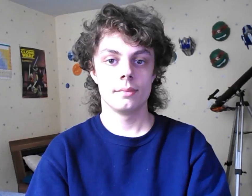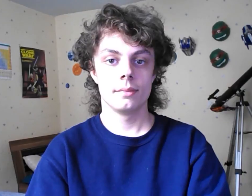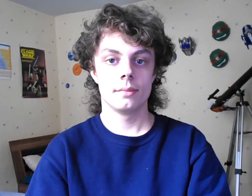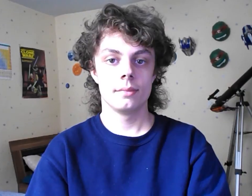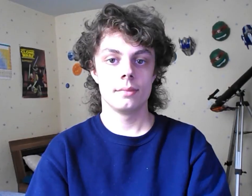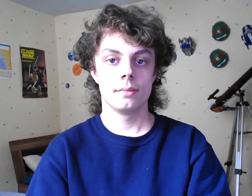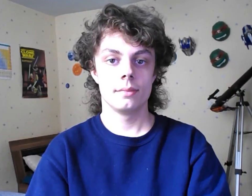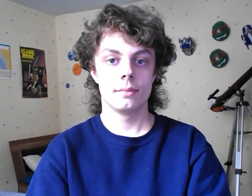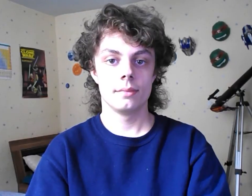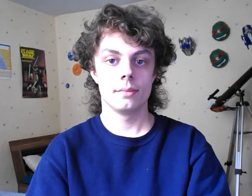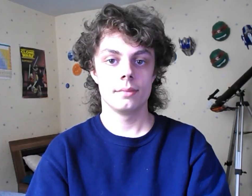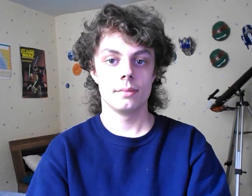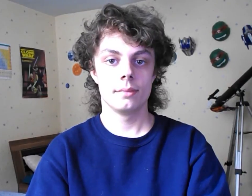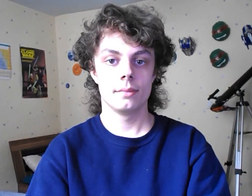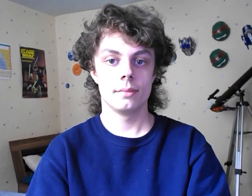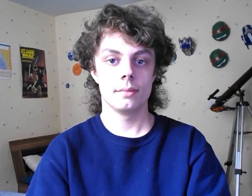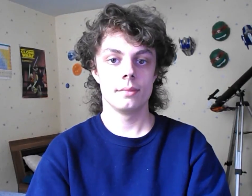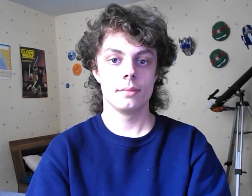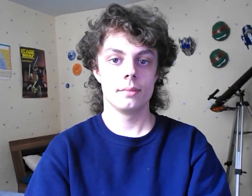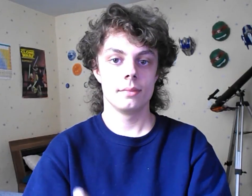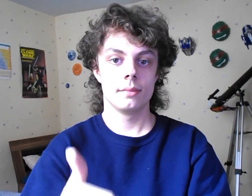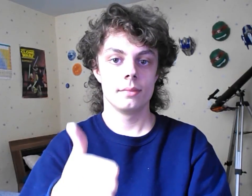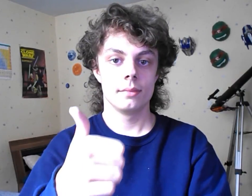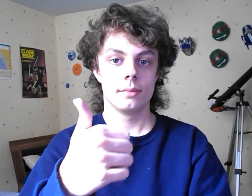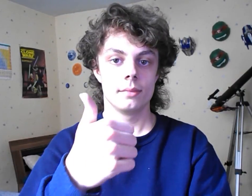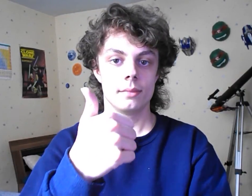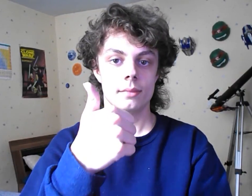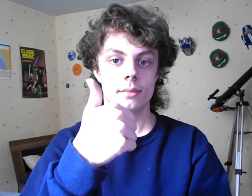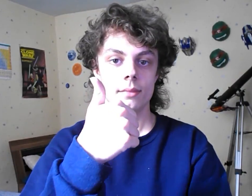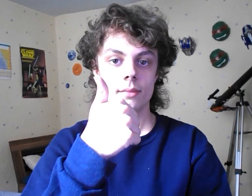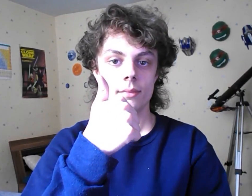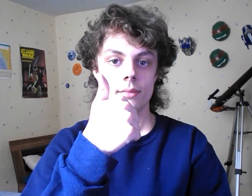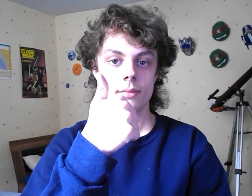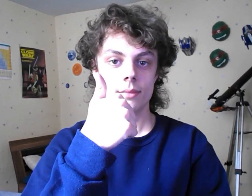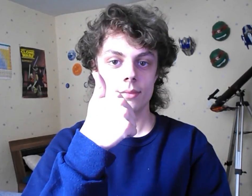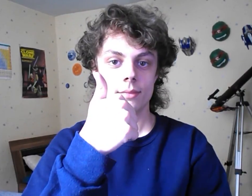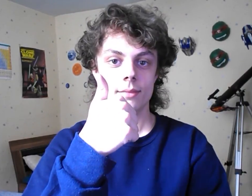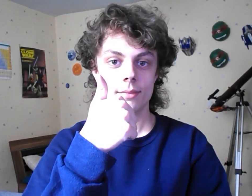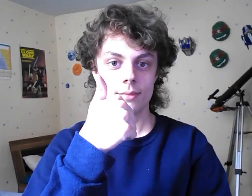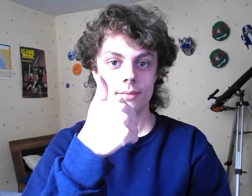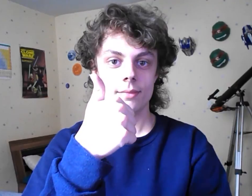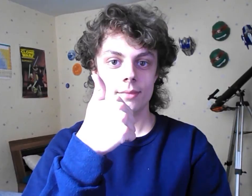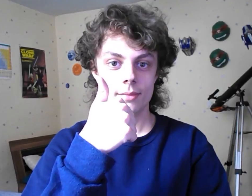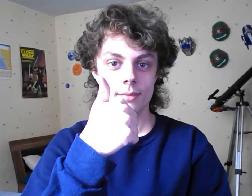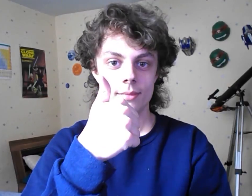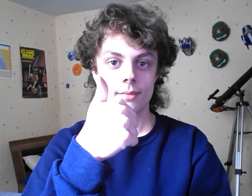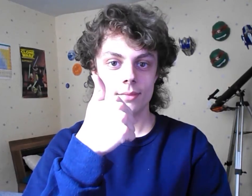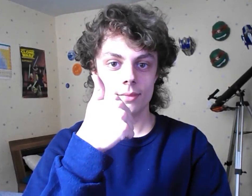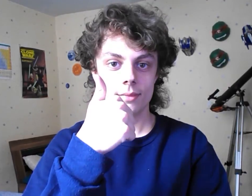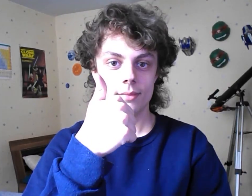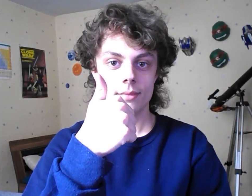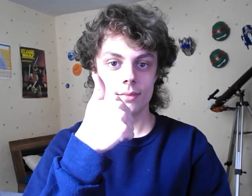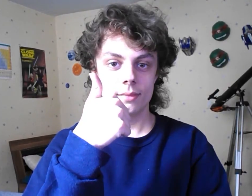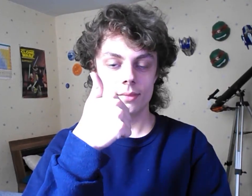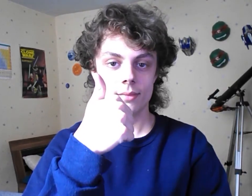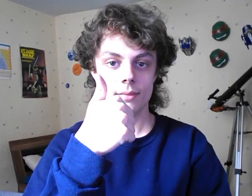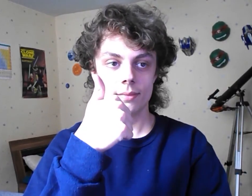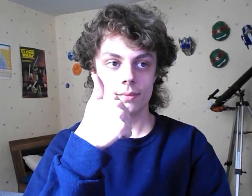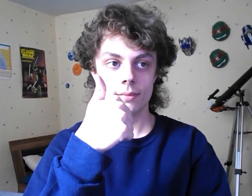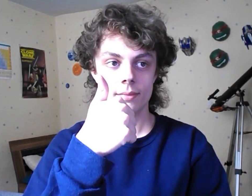Die ersten beiden hatte ich selber erstellt gehabt. Und den dritten Brenten 100, da hatte ich eine wunderbare Idee dafür gehabt, das mit